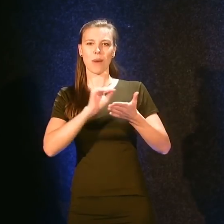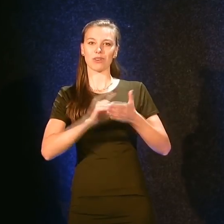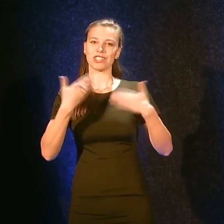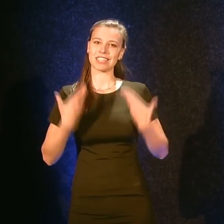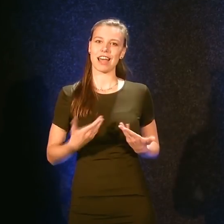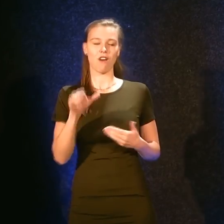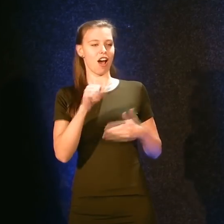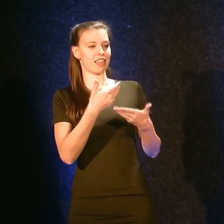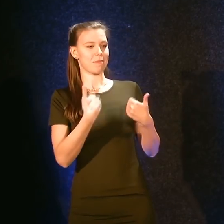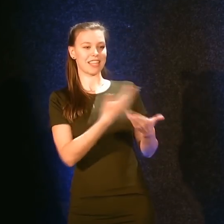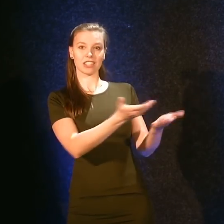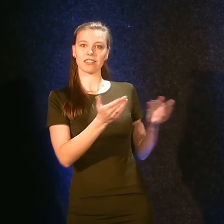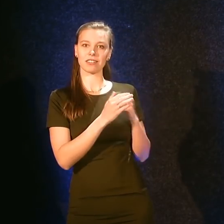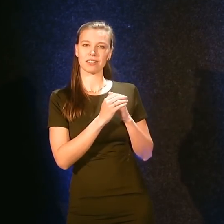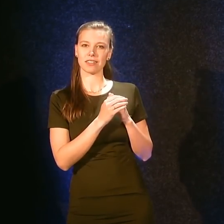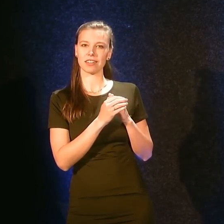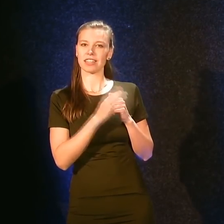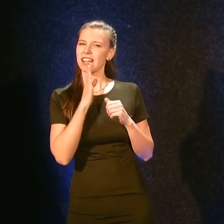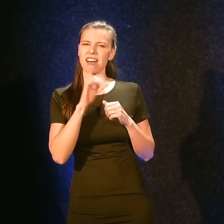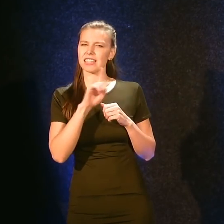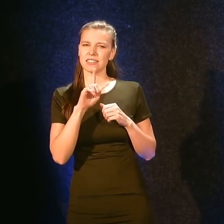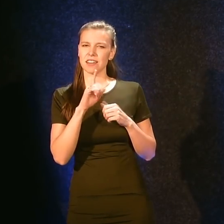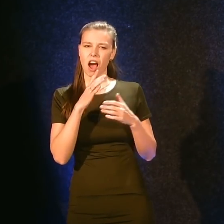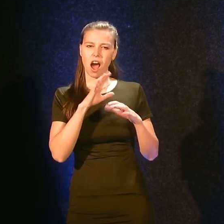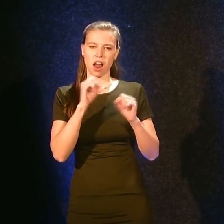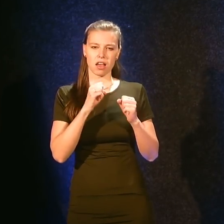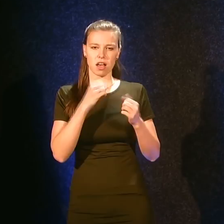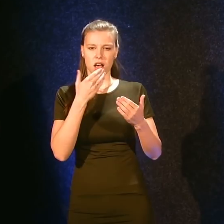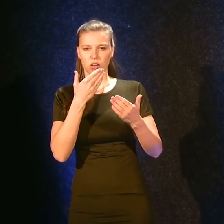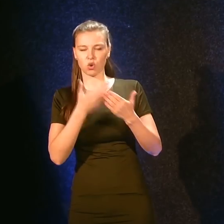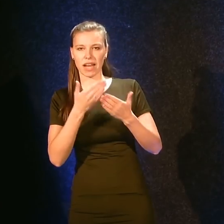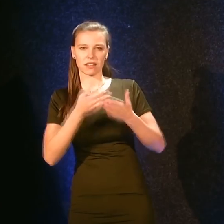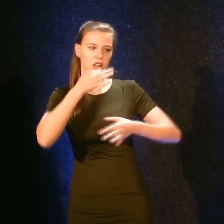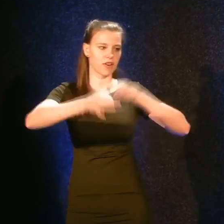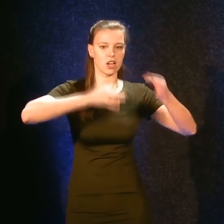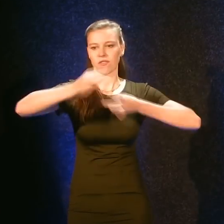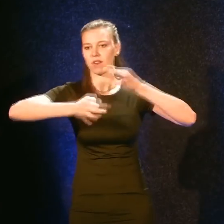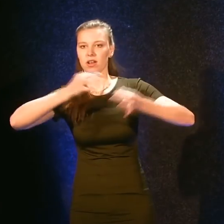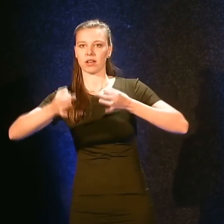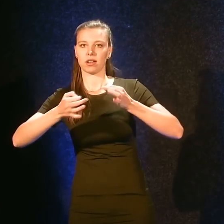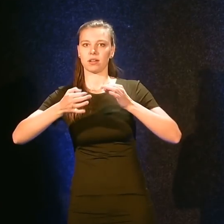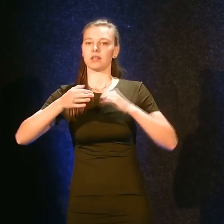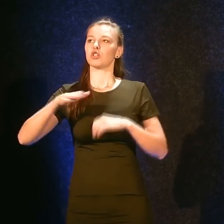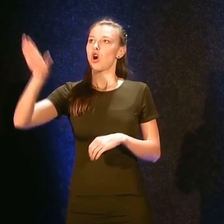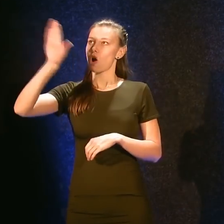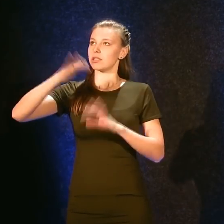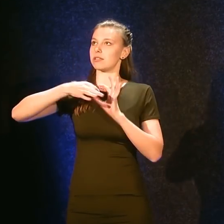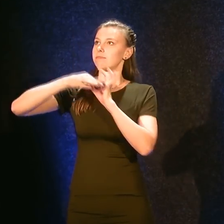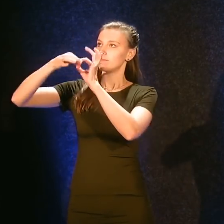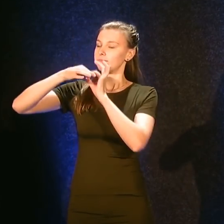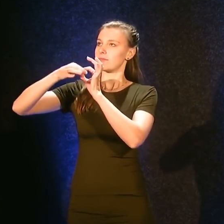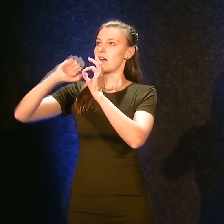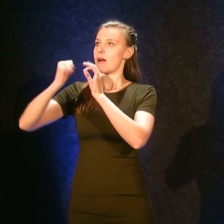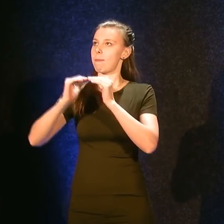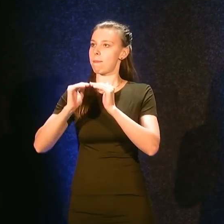anderen. Ook als je niet alle concrete antwoorden hebt. Jouw relatie met God, het lijntje wat je mag hebben, kan een